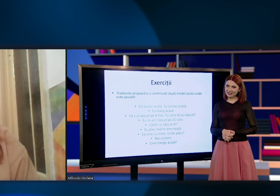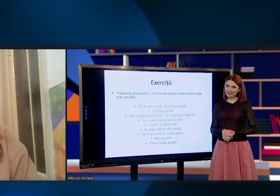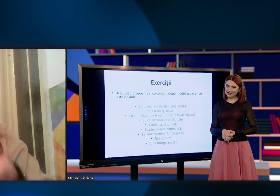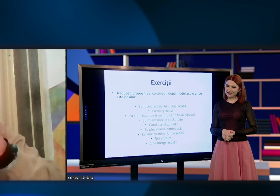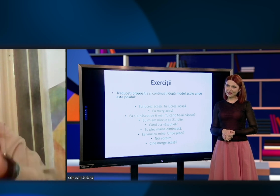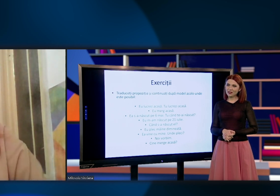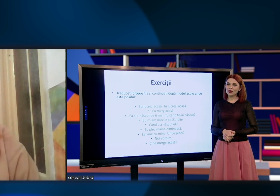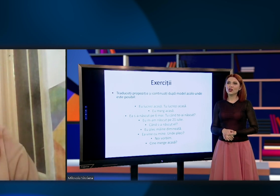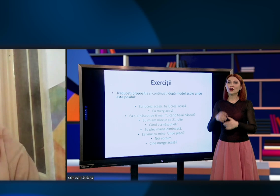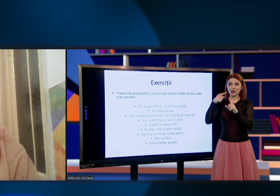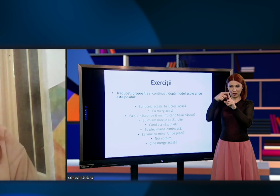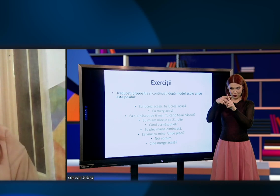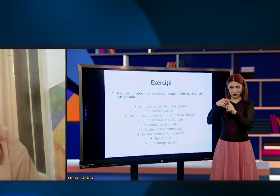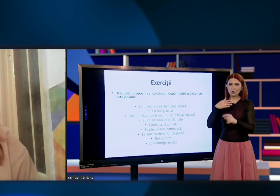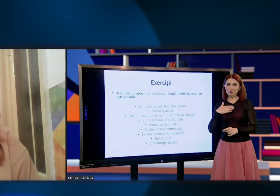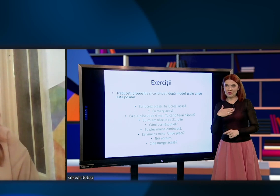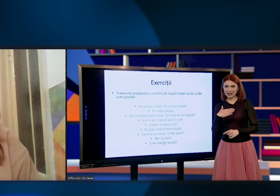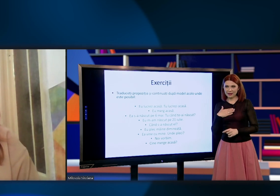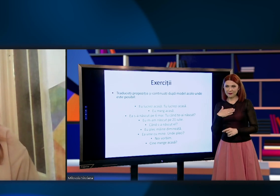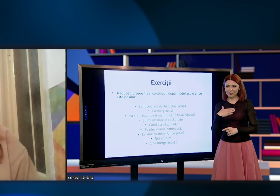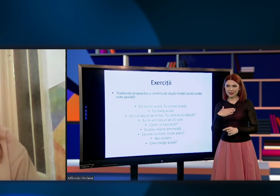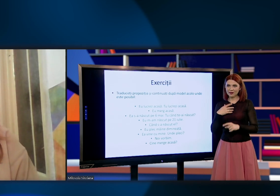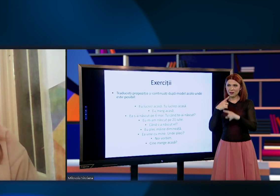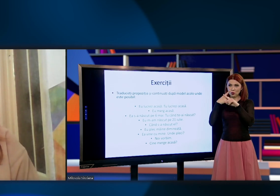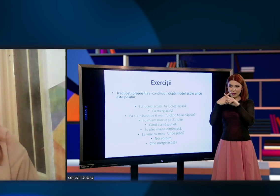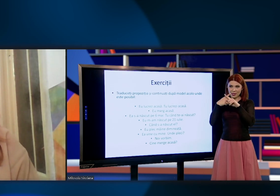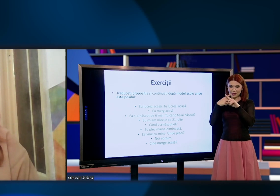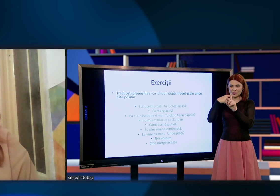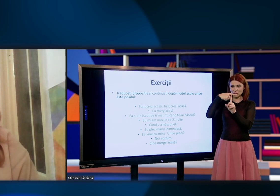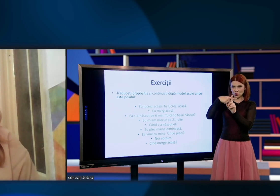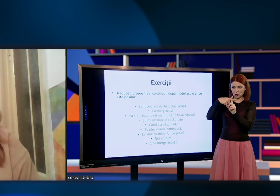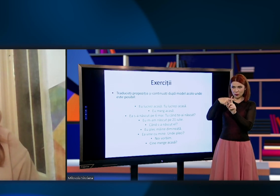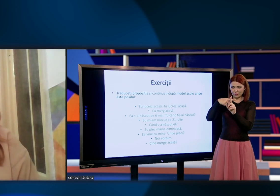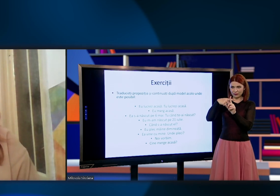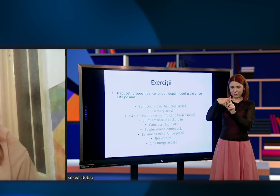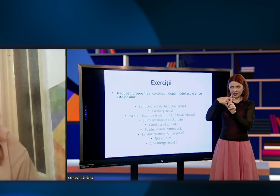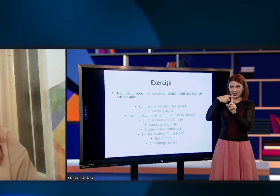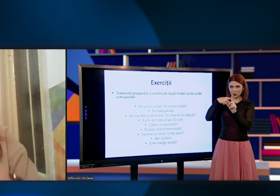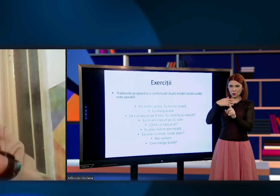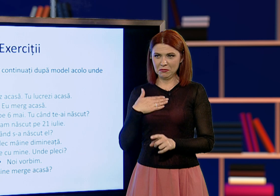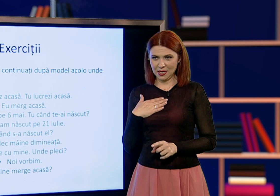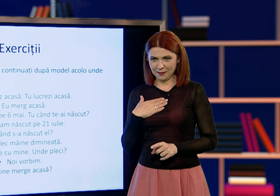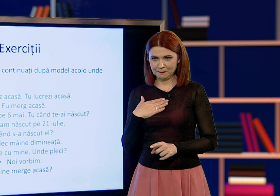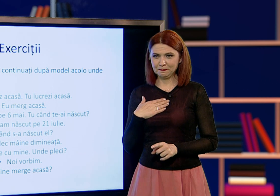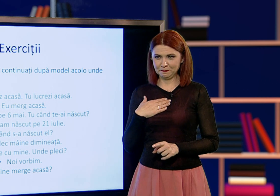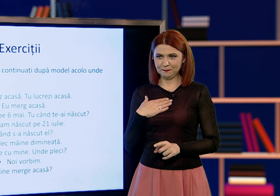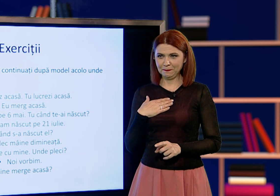cu mine cu mine da Nu X ci cu da cu mine cum